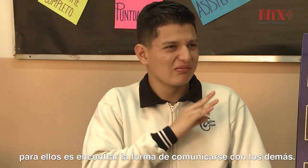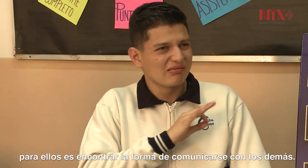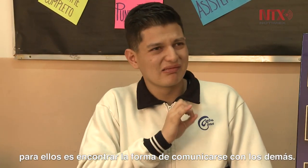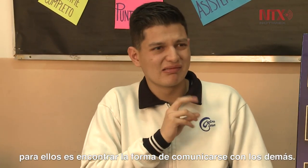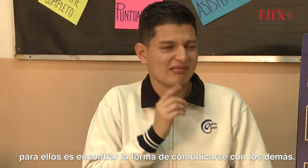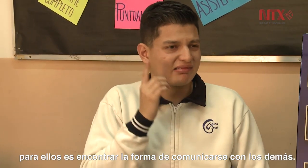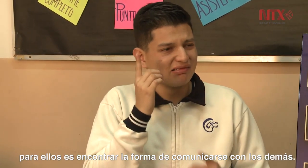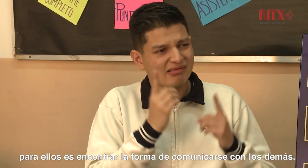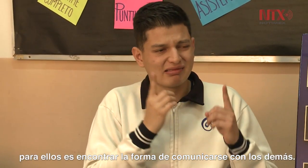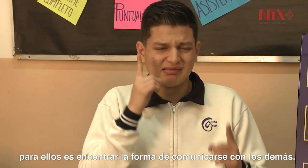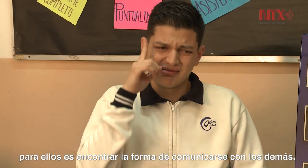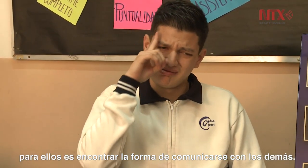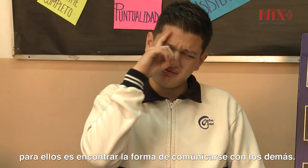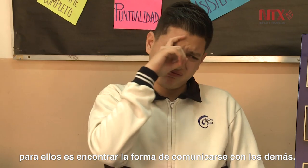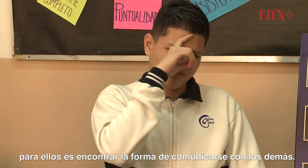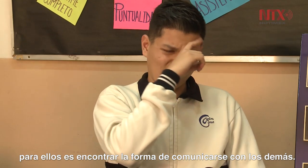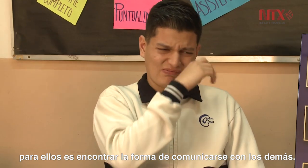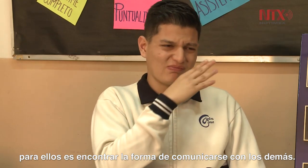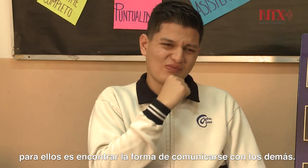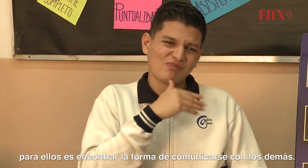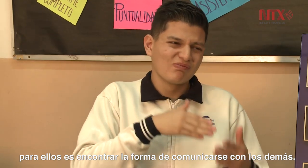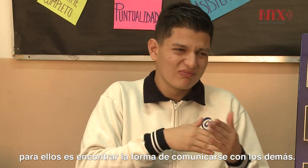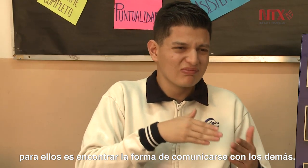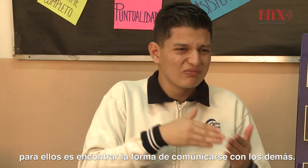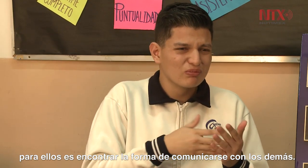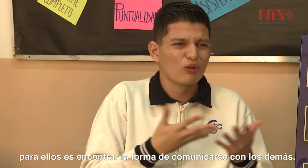para ellos es encontrar la forma de comunicarse con los demás.